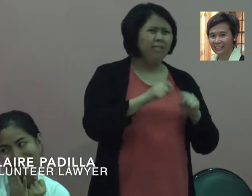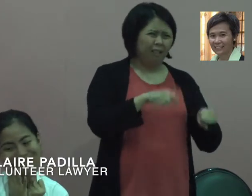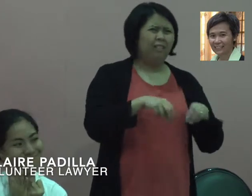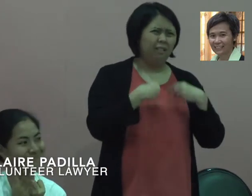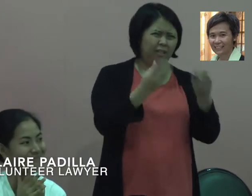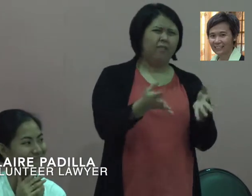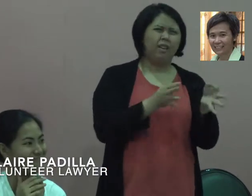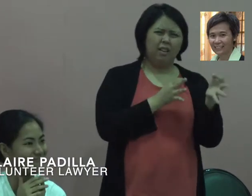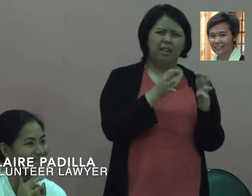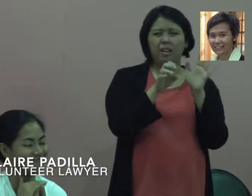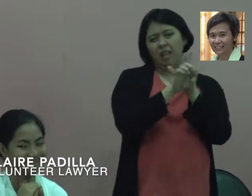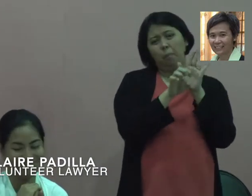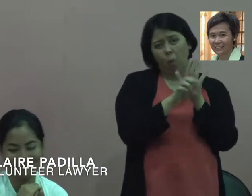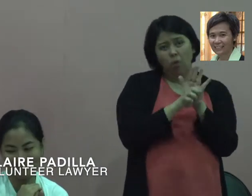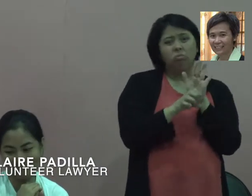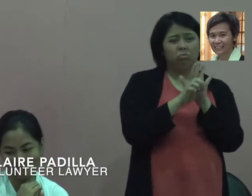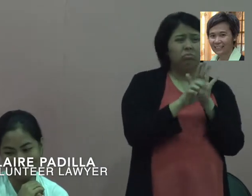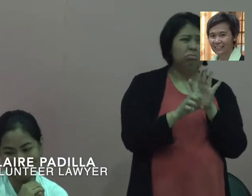Pwede naman yun.